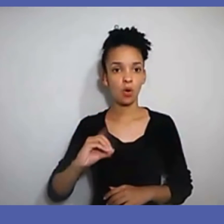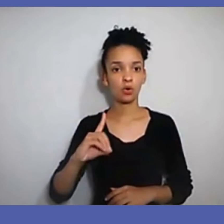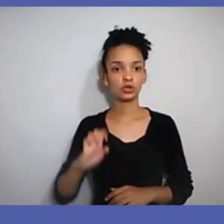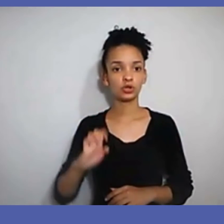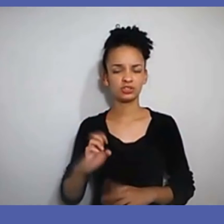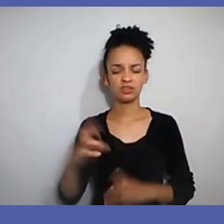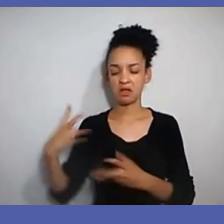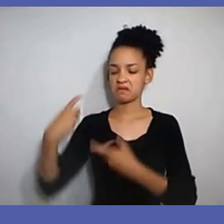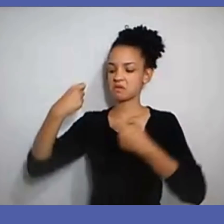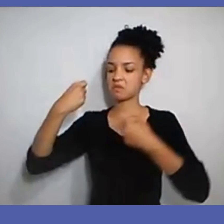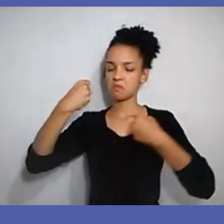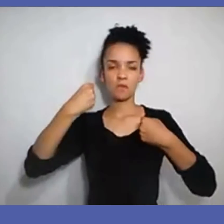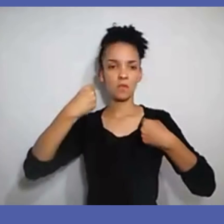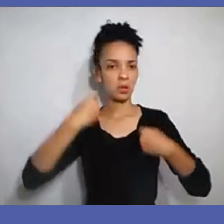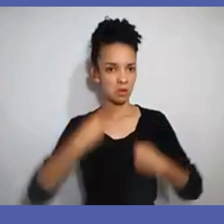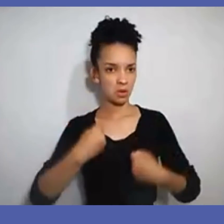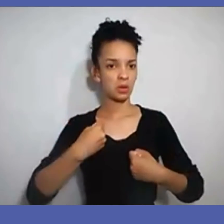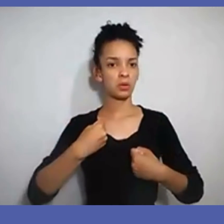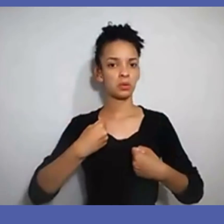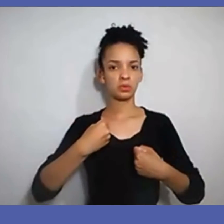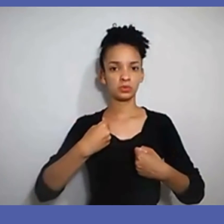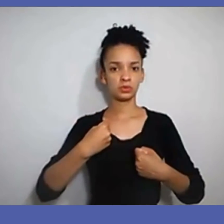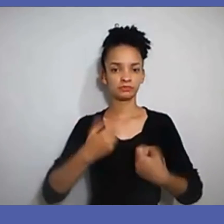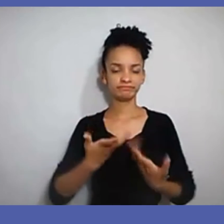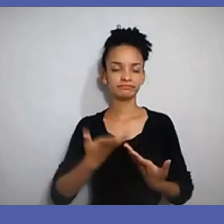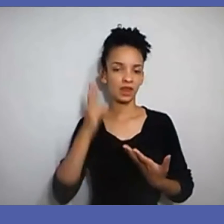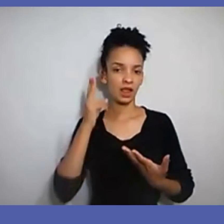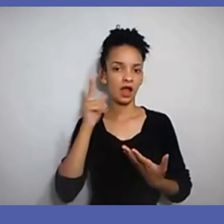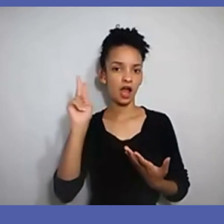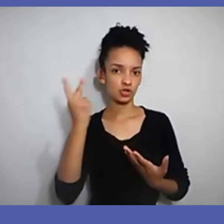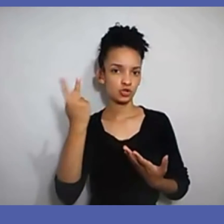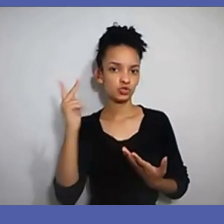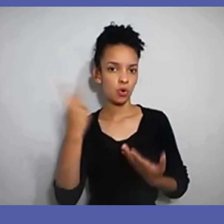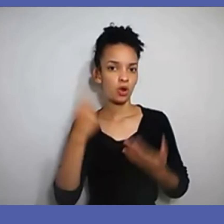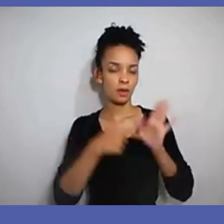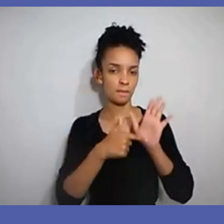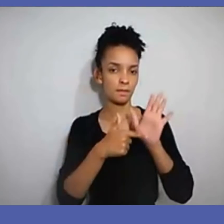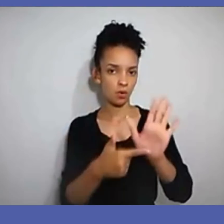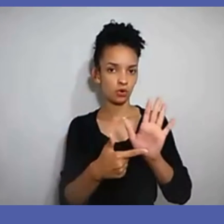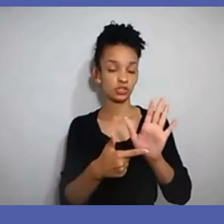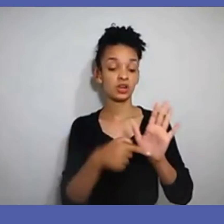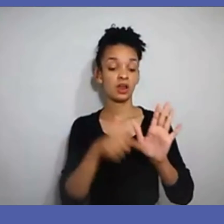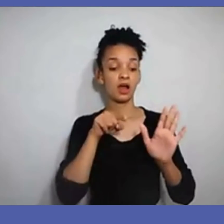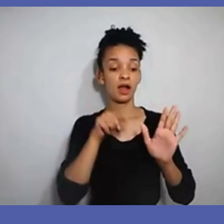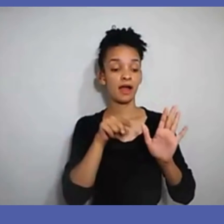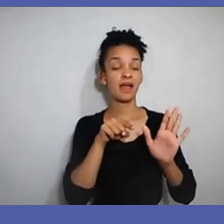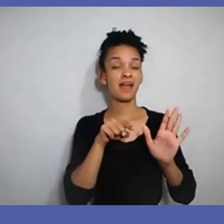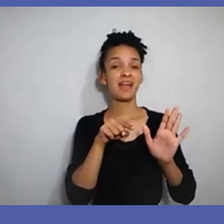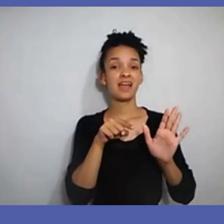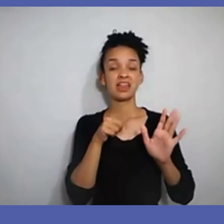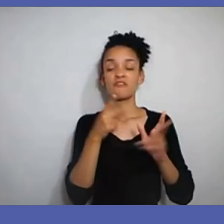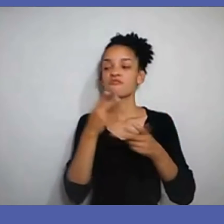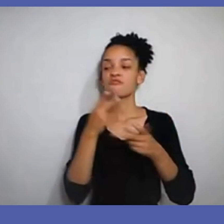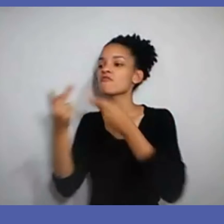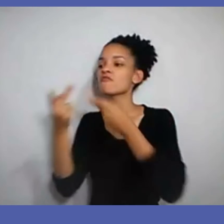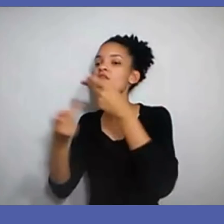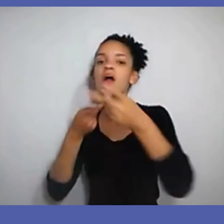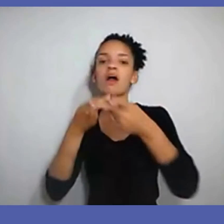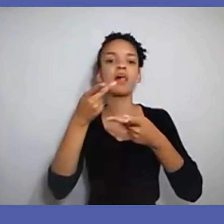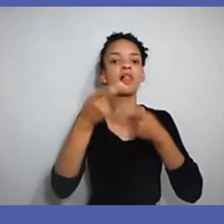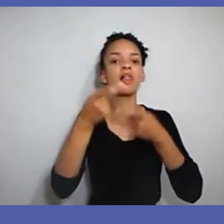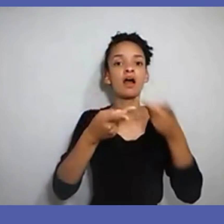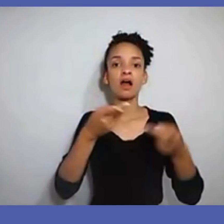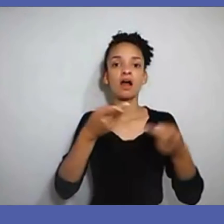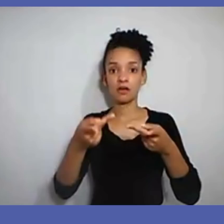conhecimento, né, através da história, né, e ele passava a dizer para o povo que vivia com medo de castigo de